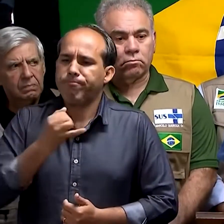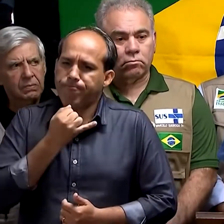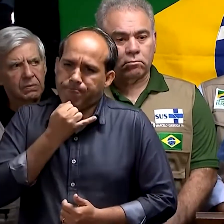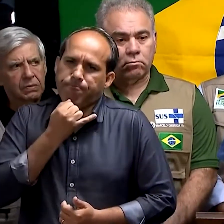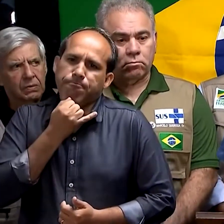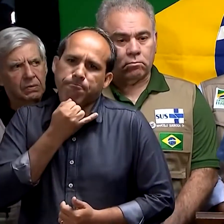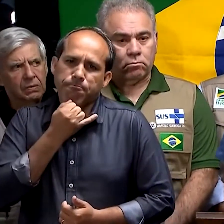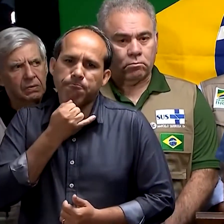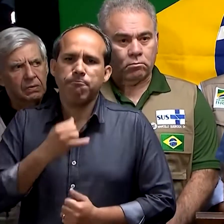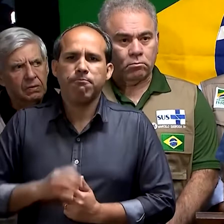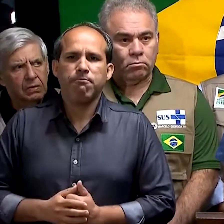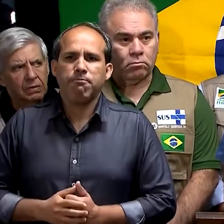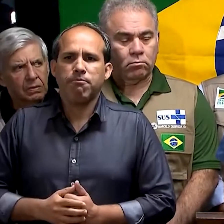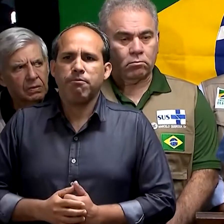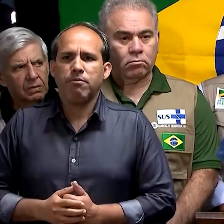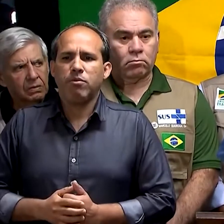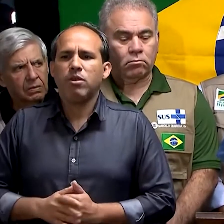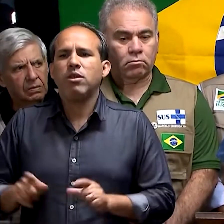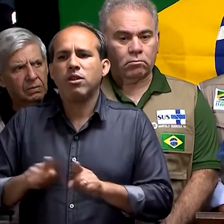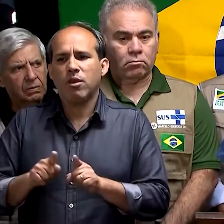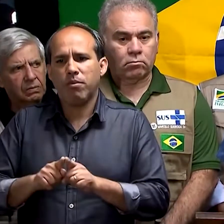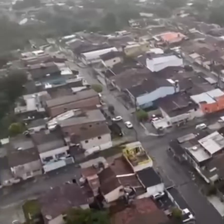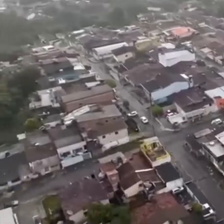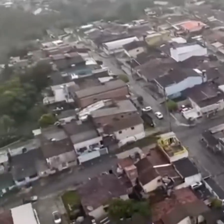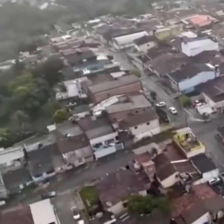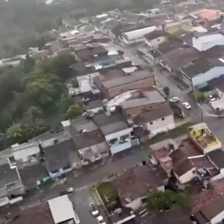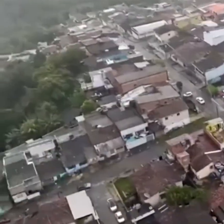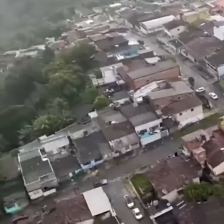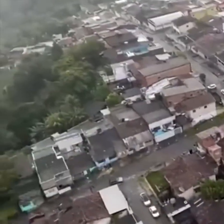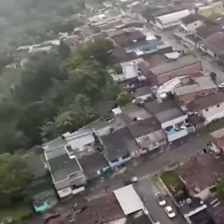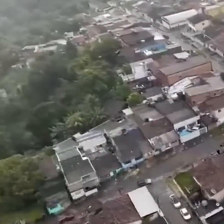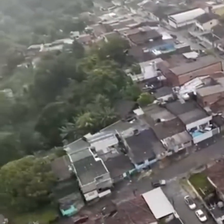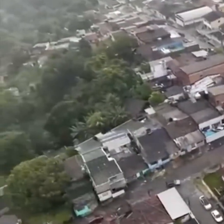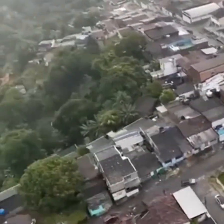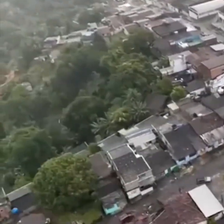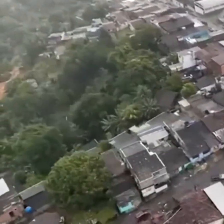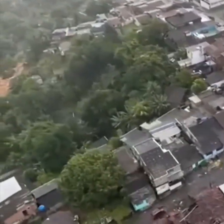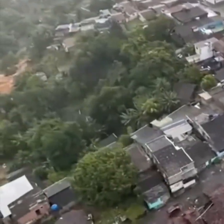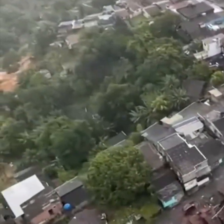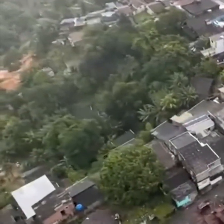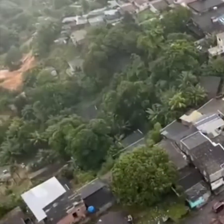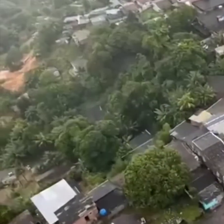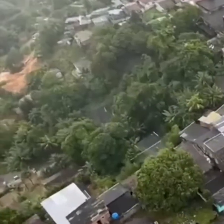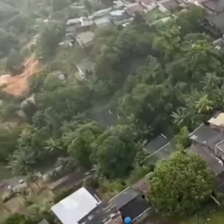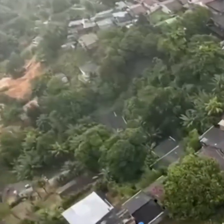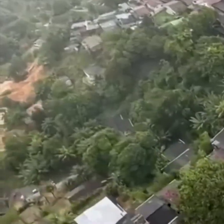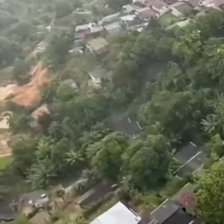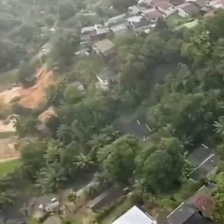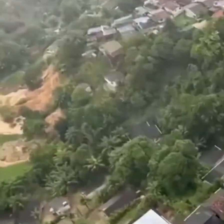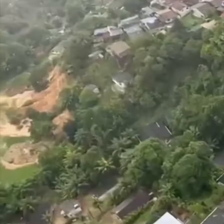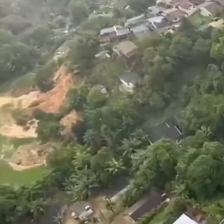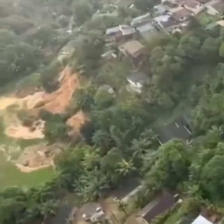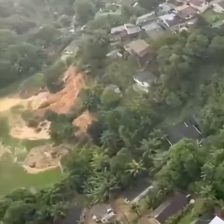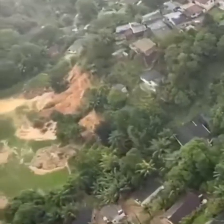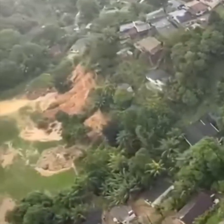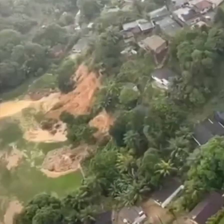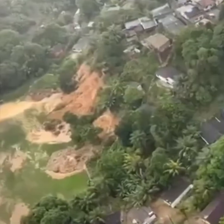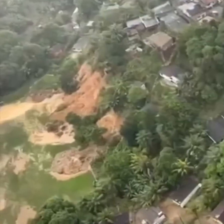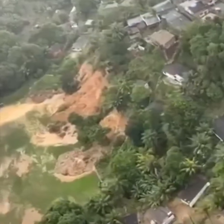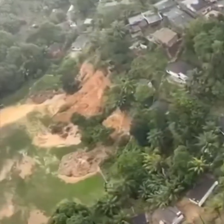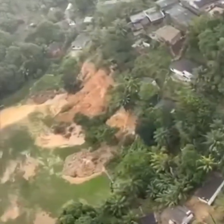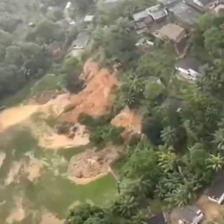pacote de medidas para ajudar moradores das áreas mais afetadas o governo vai antecipar parcelas do benefício de prestação continuada